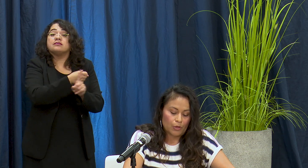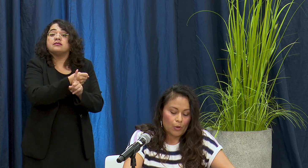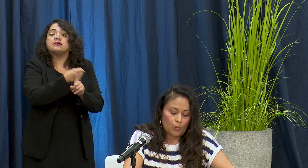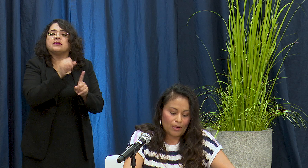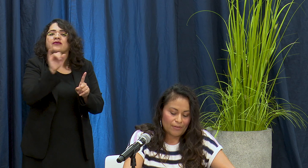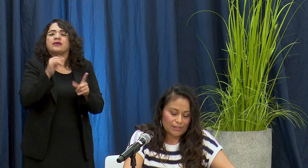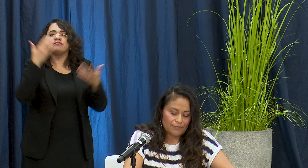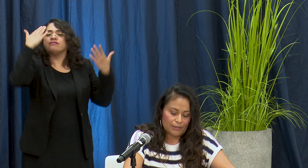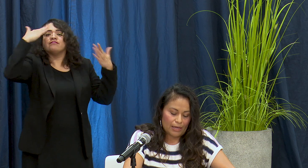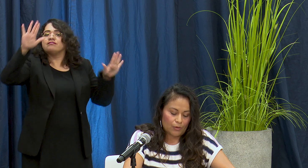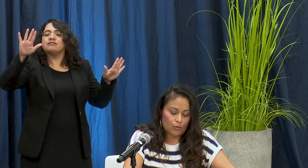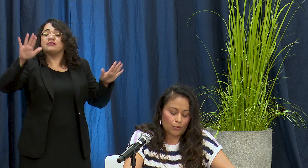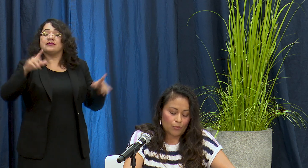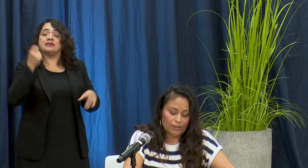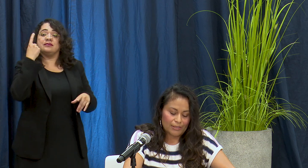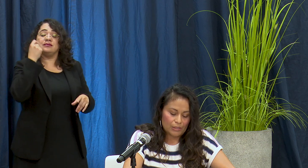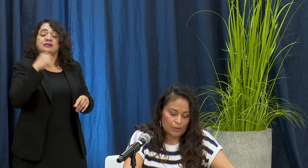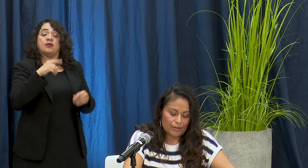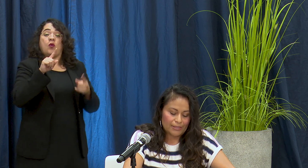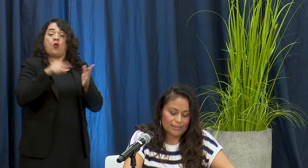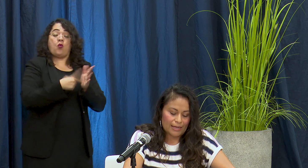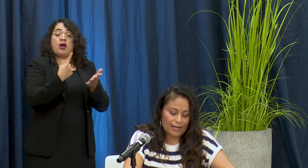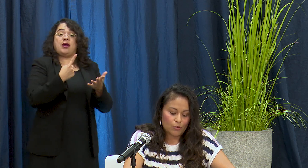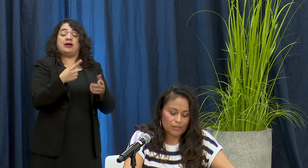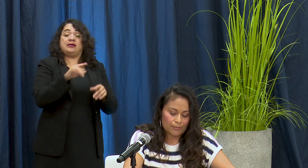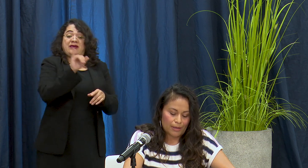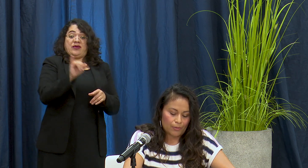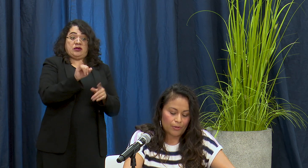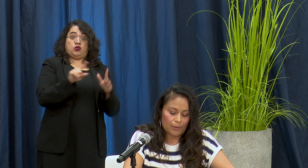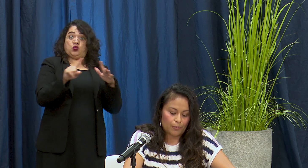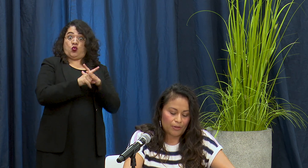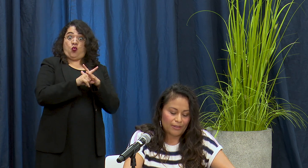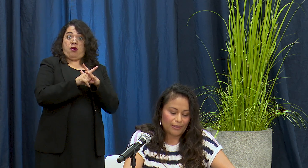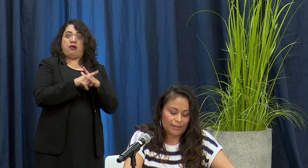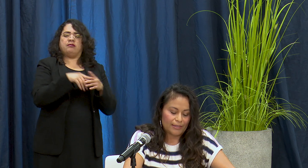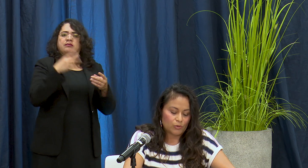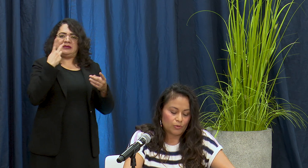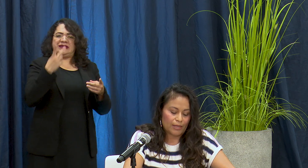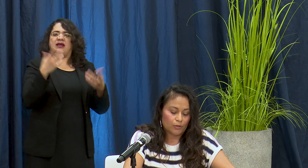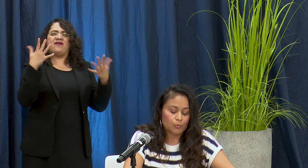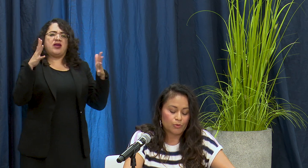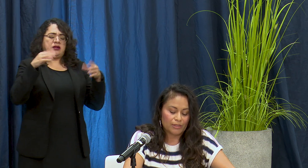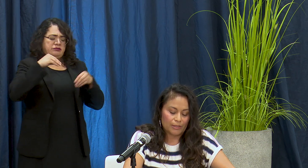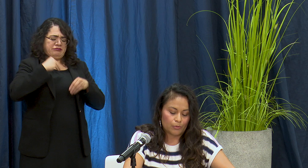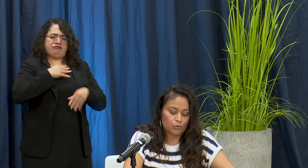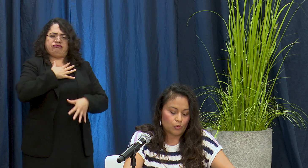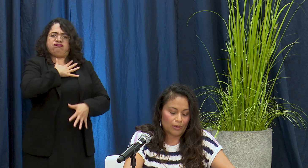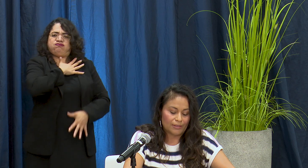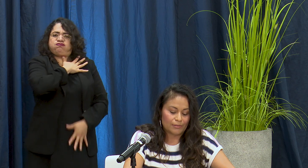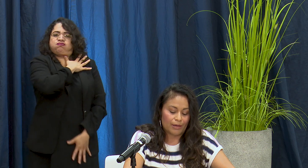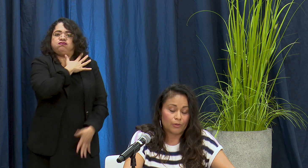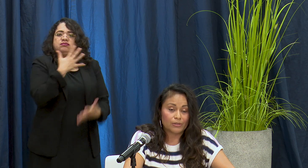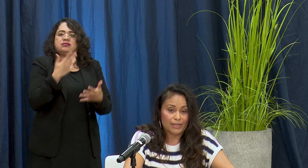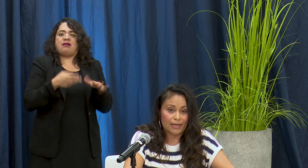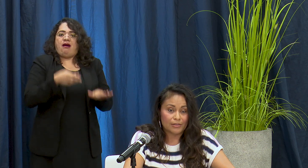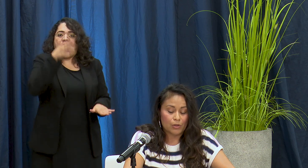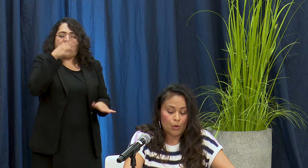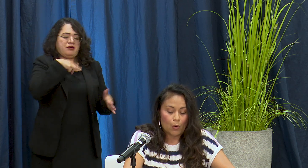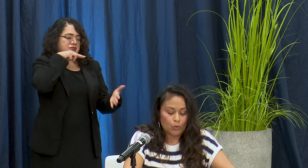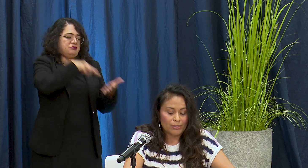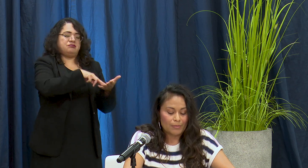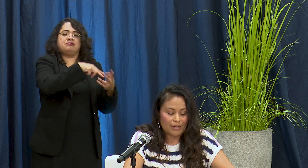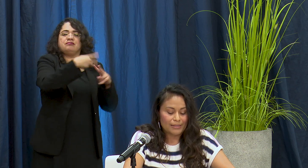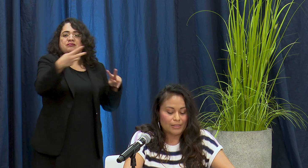contagioso. Una vez infectado con COVID-19, se ha observado que puede tener resultados positivos durante varios